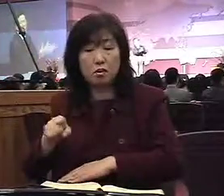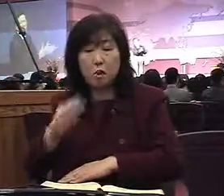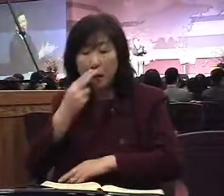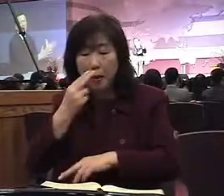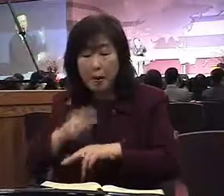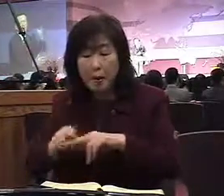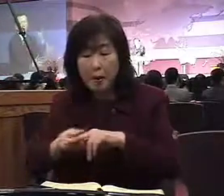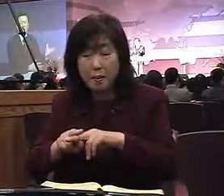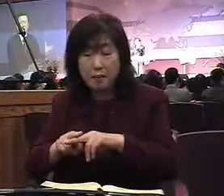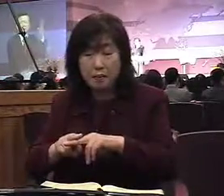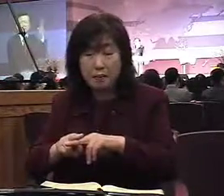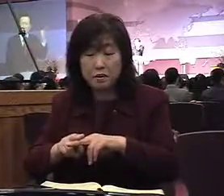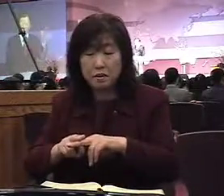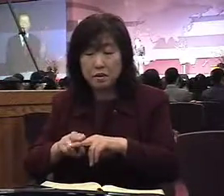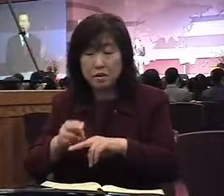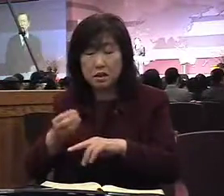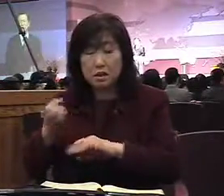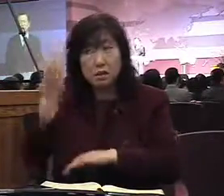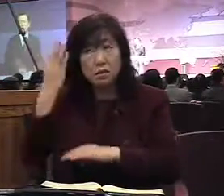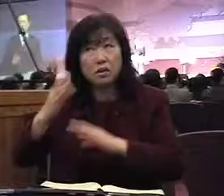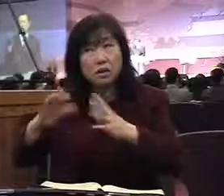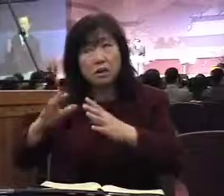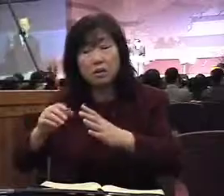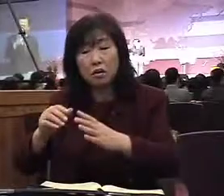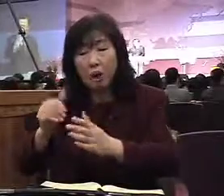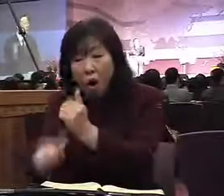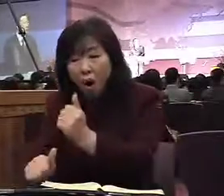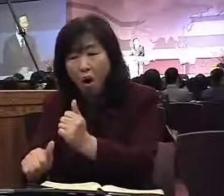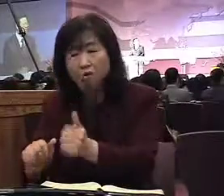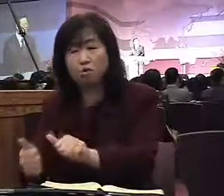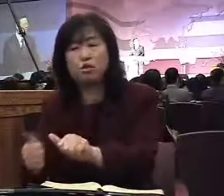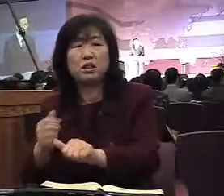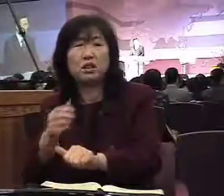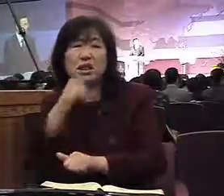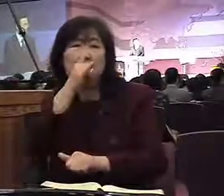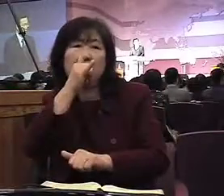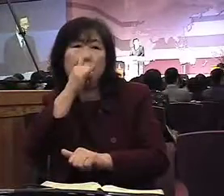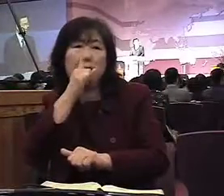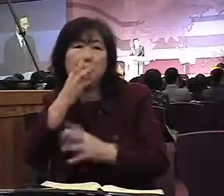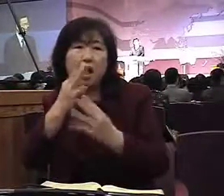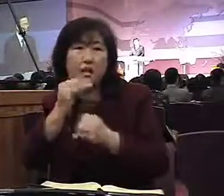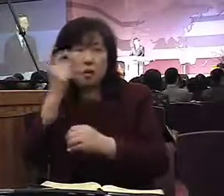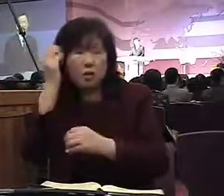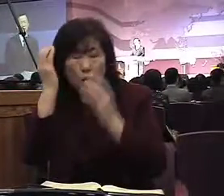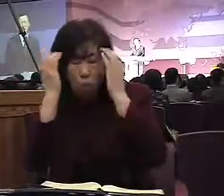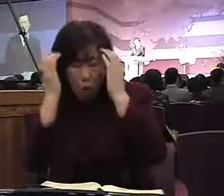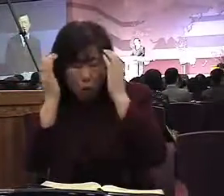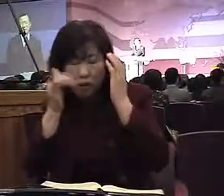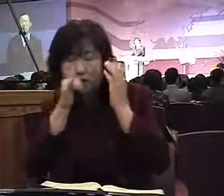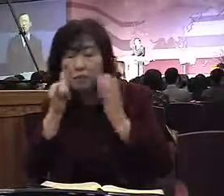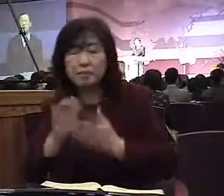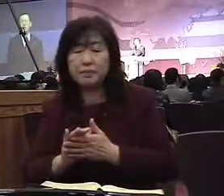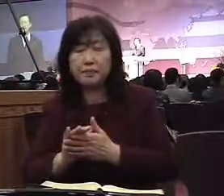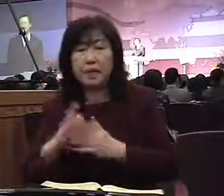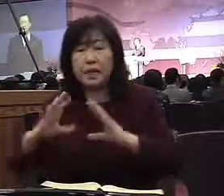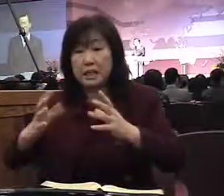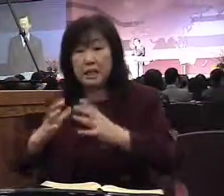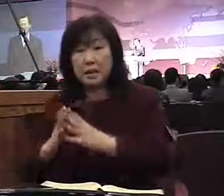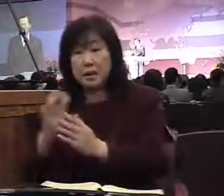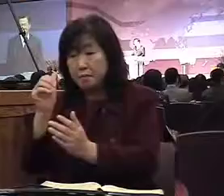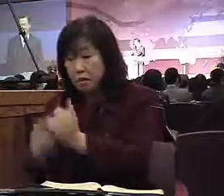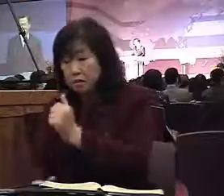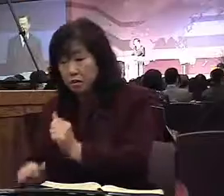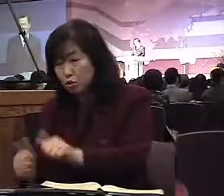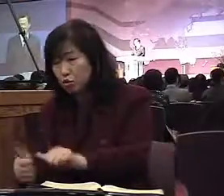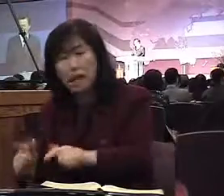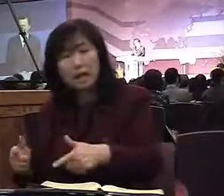우리가 나간다면 우리는 빠져 죽을 수도 있고 얼마나 많은 고생을 합니까? 여러분 세상에 빠져 죽지